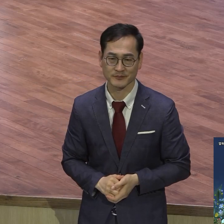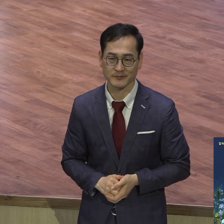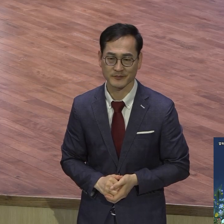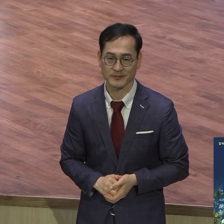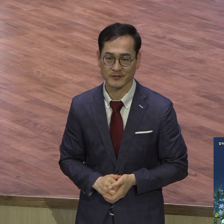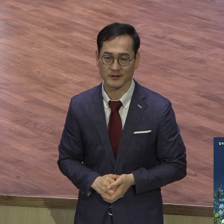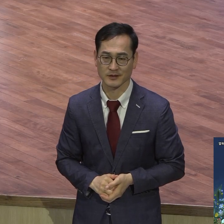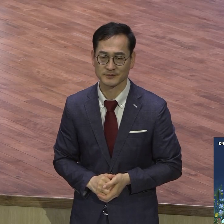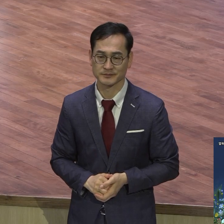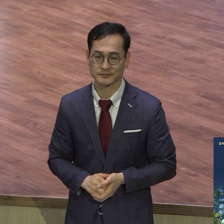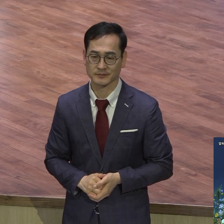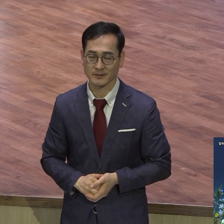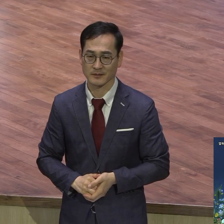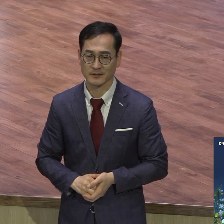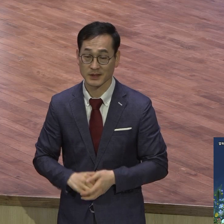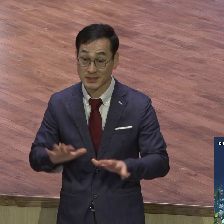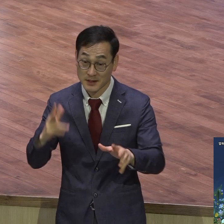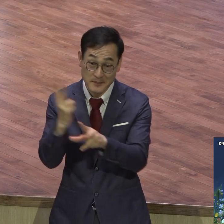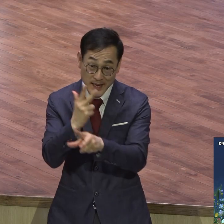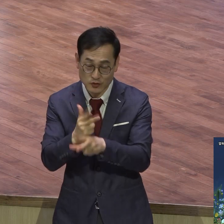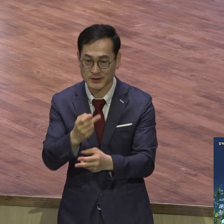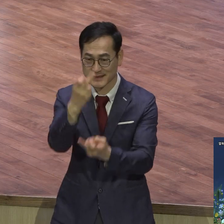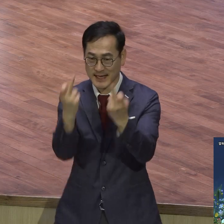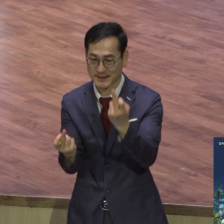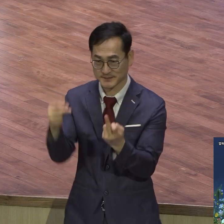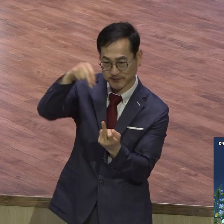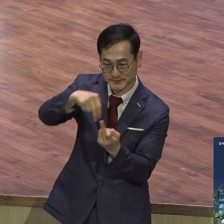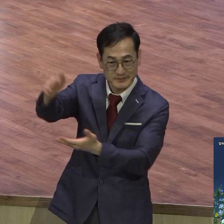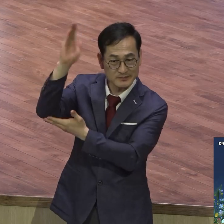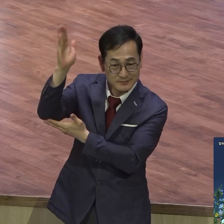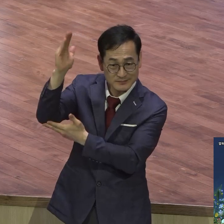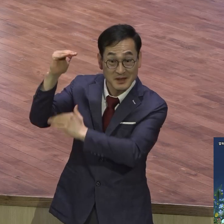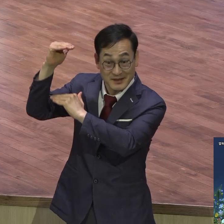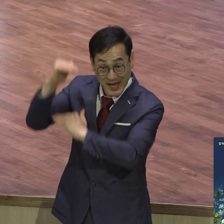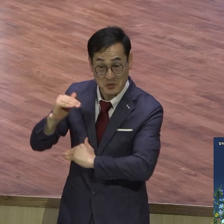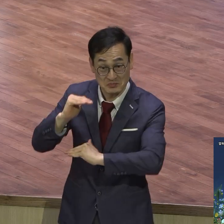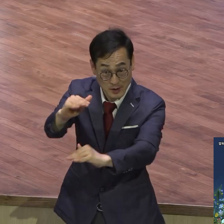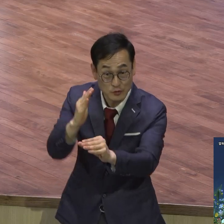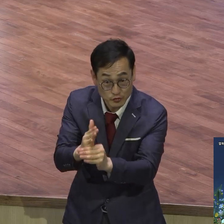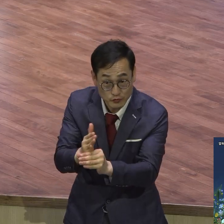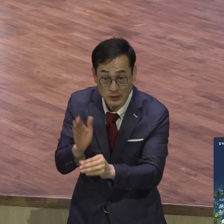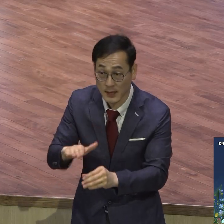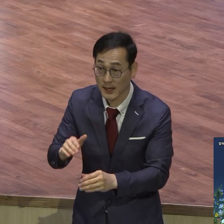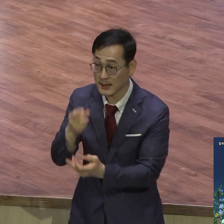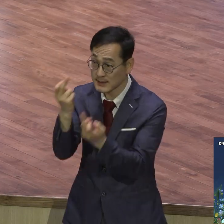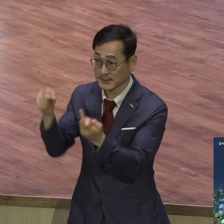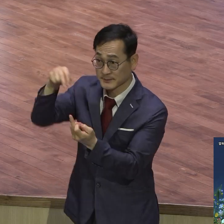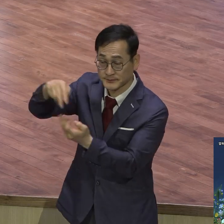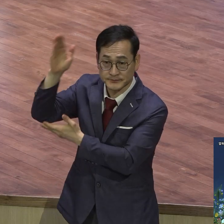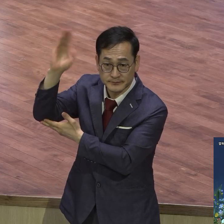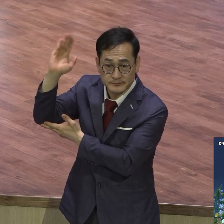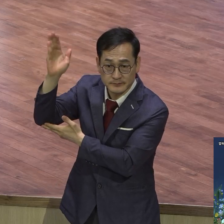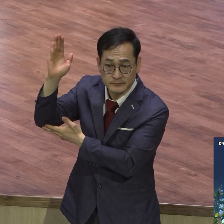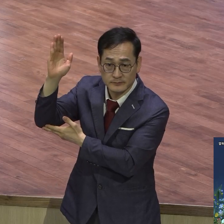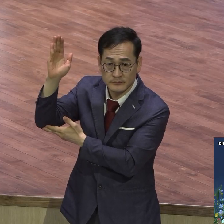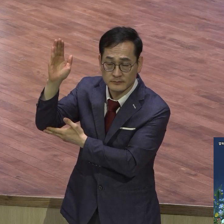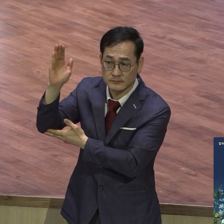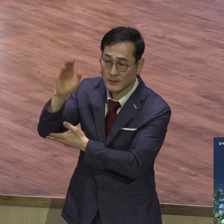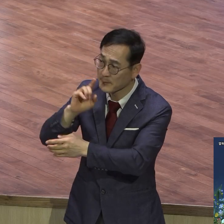살펴보고 있는데 이 산상수원을 쉽게 설명하면 어떻게 하면 아름다운